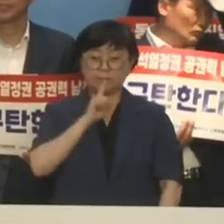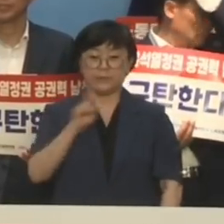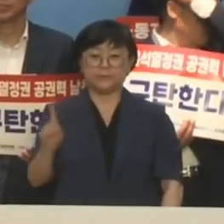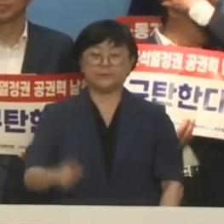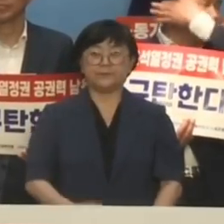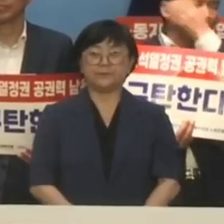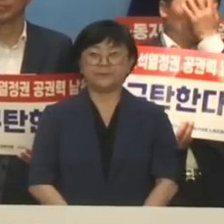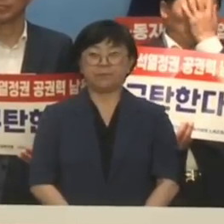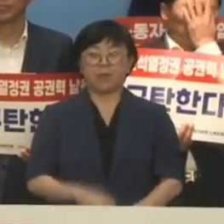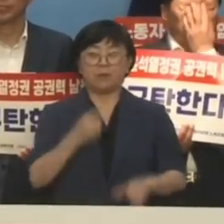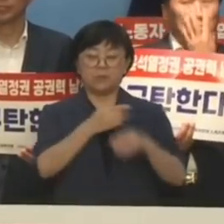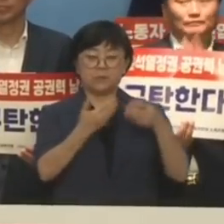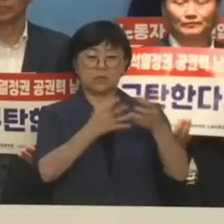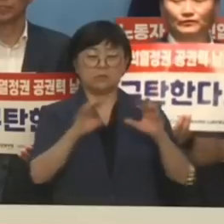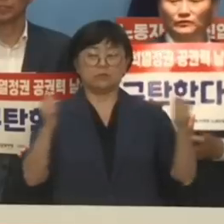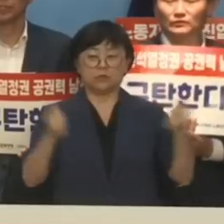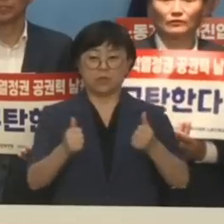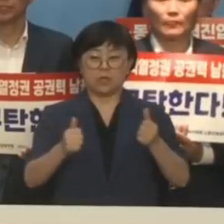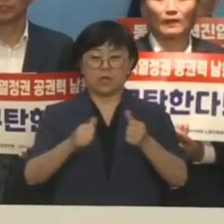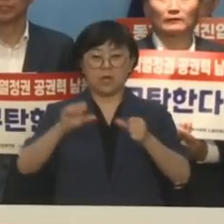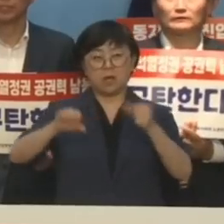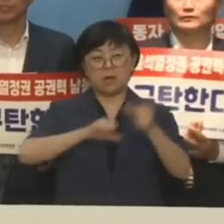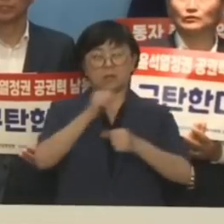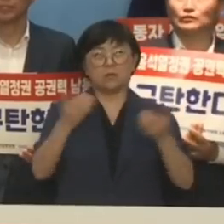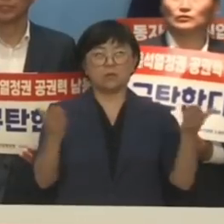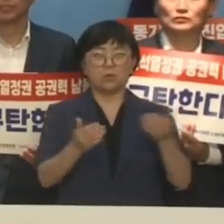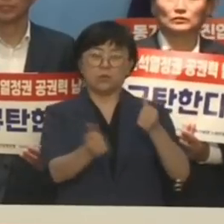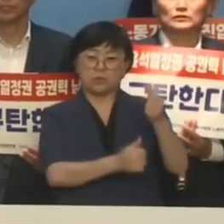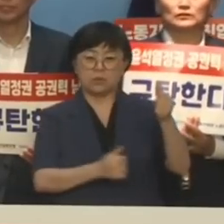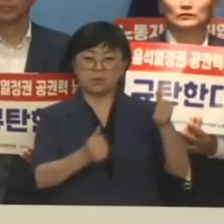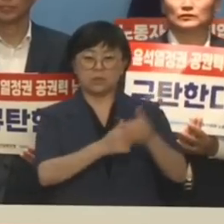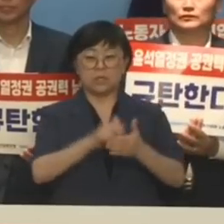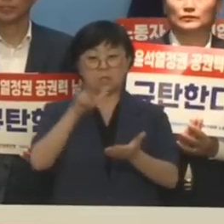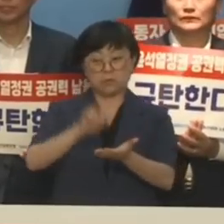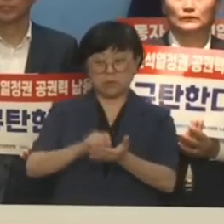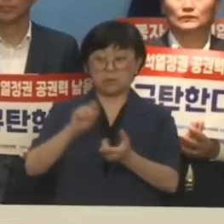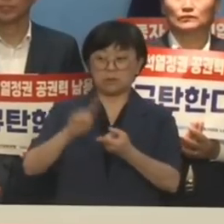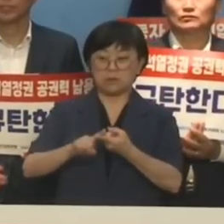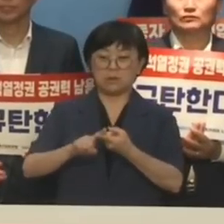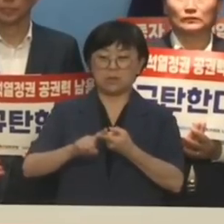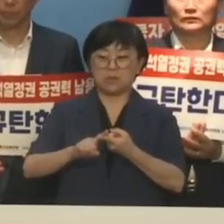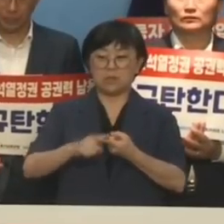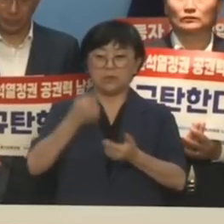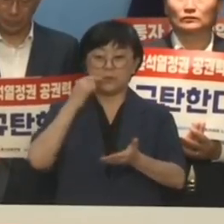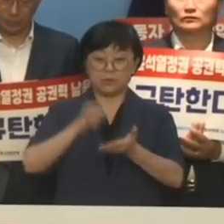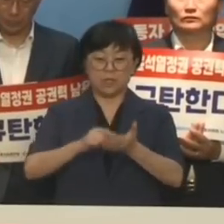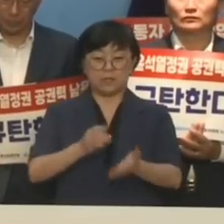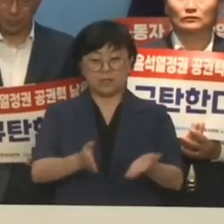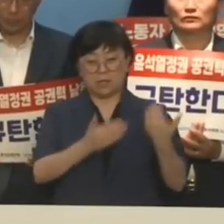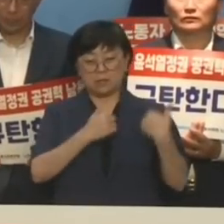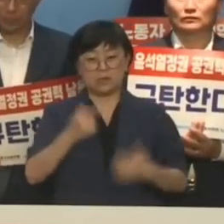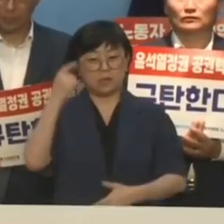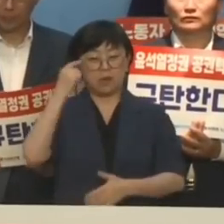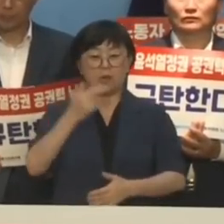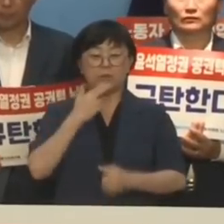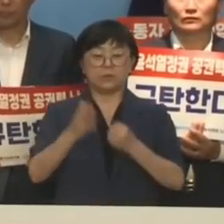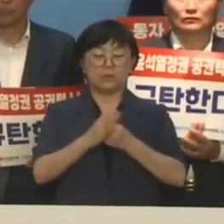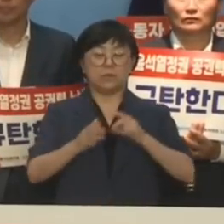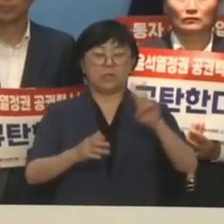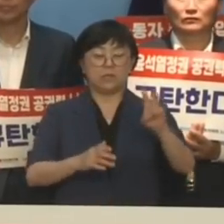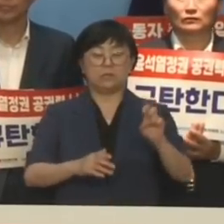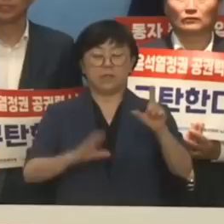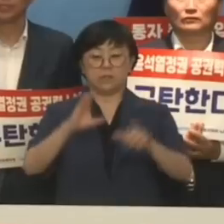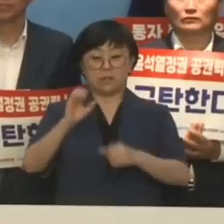규탄합니다. 더불어민주당 국회 한노위에서도 이 문제를 쉽게 넘어갈 생각 없습니다.